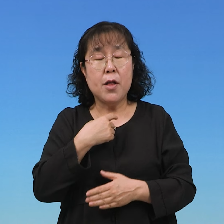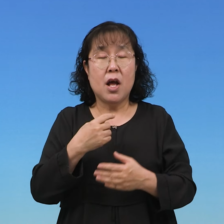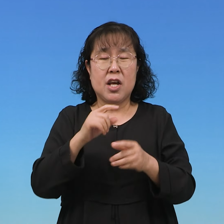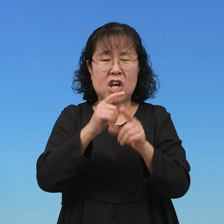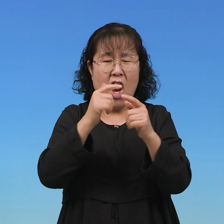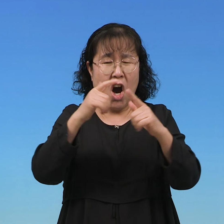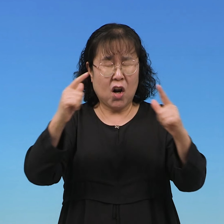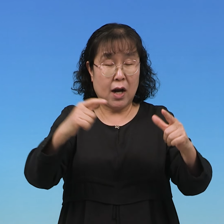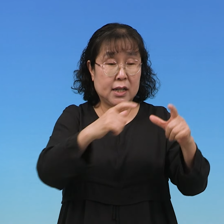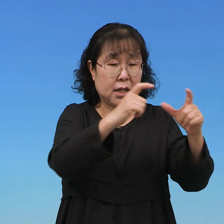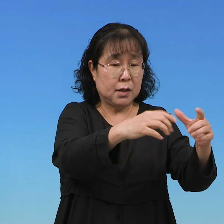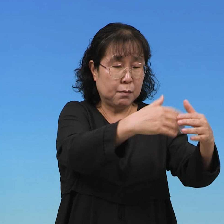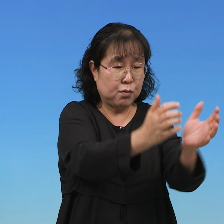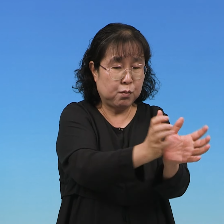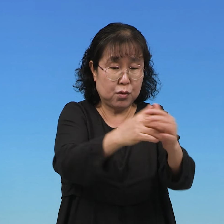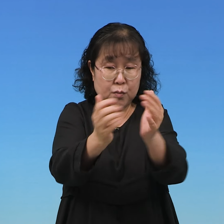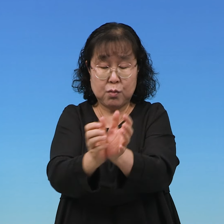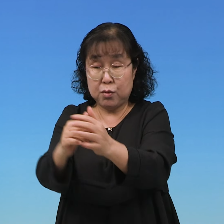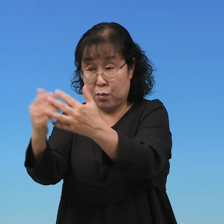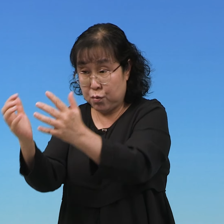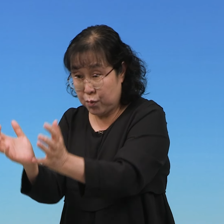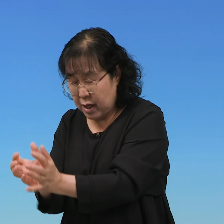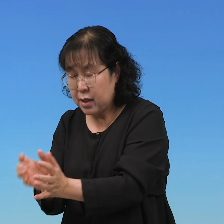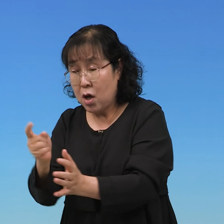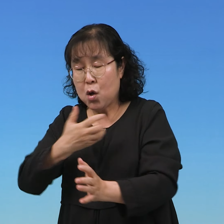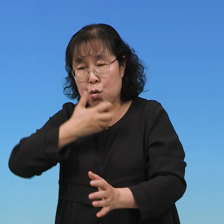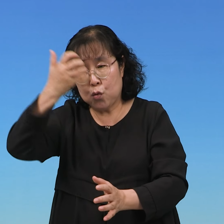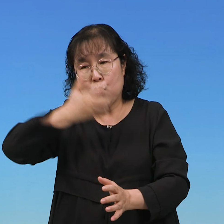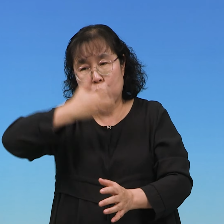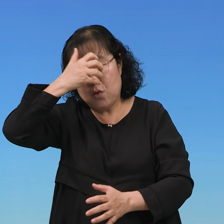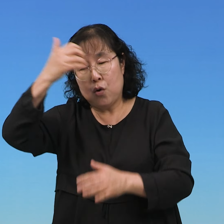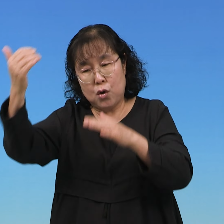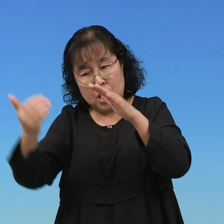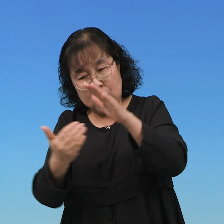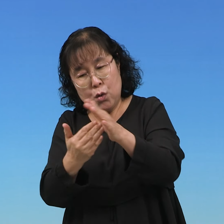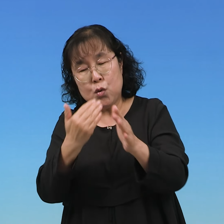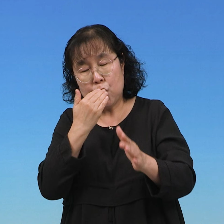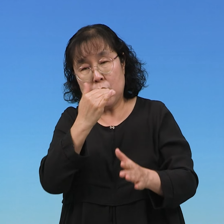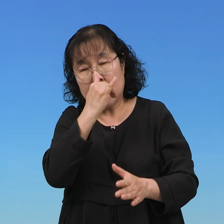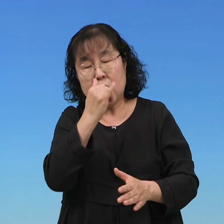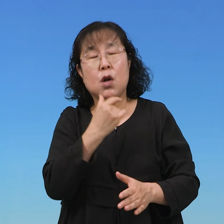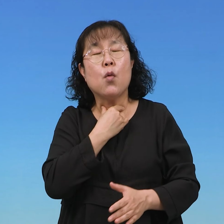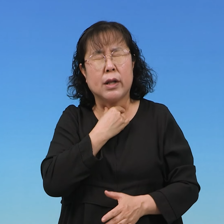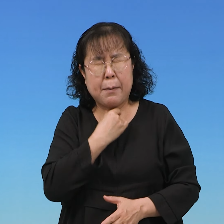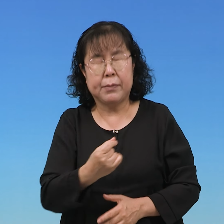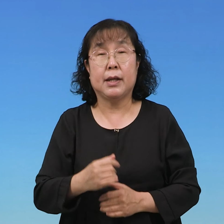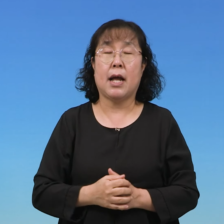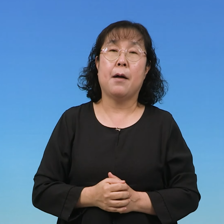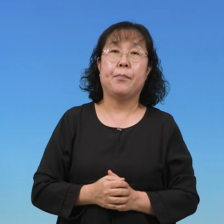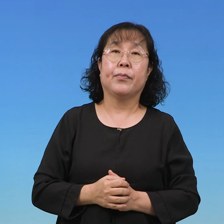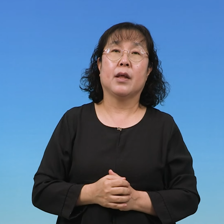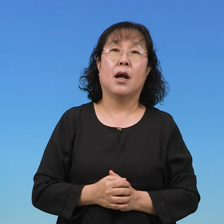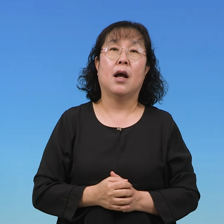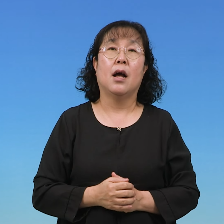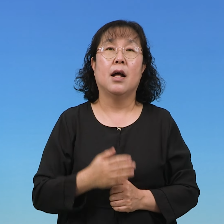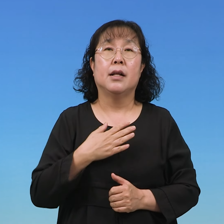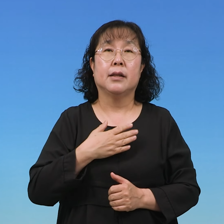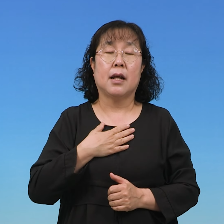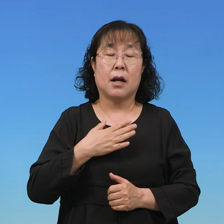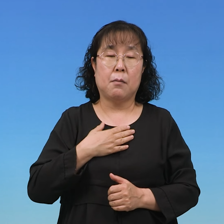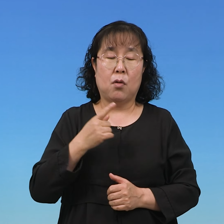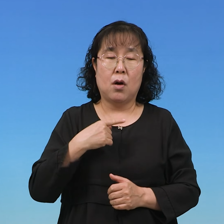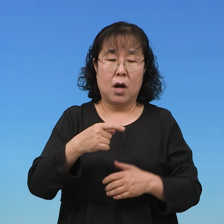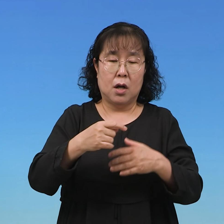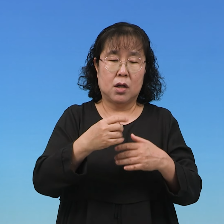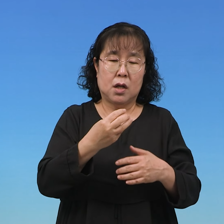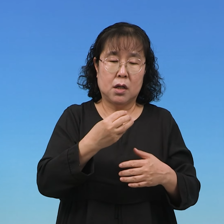아니기를 바라고, 동사무소 가정이 아니기를 바라고, 동사무소 인생이 아니기를 바랍니다. 우리 애가 뭐